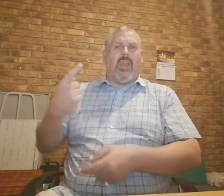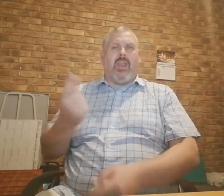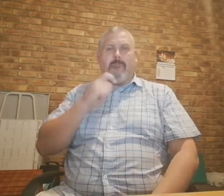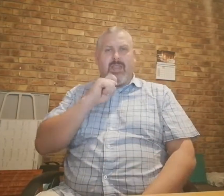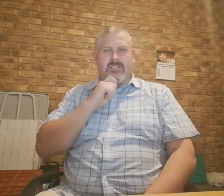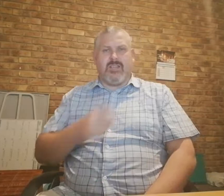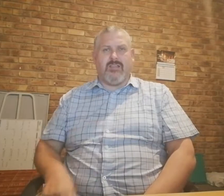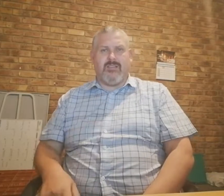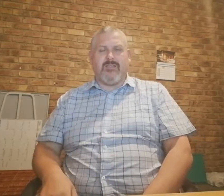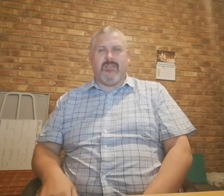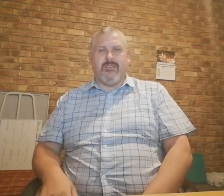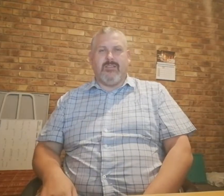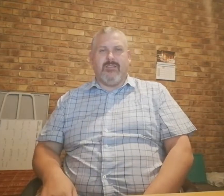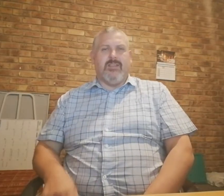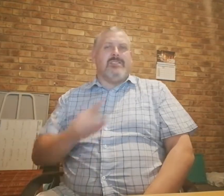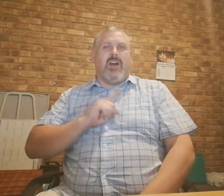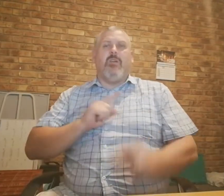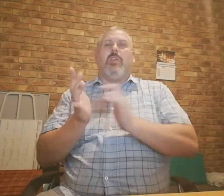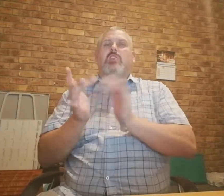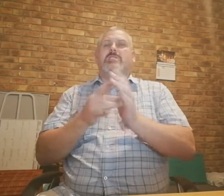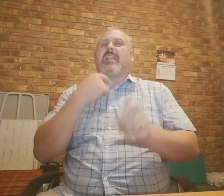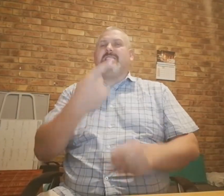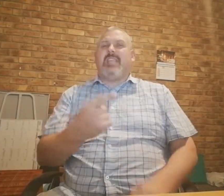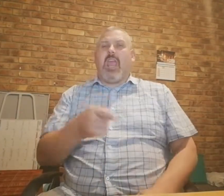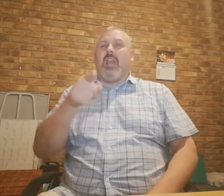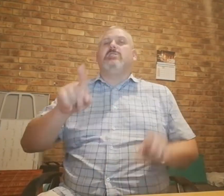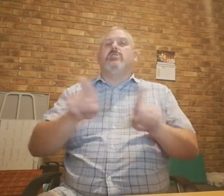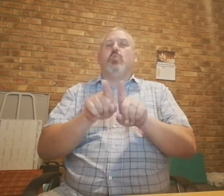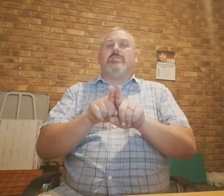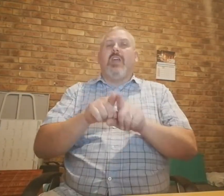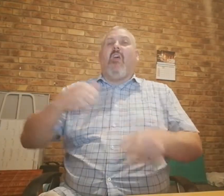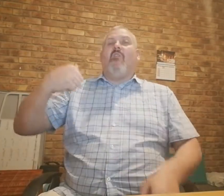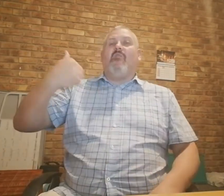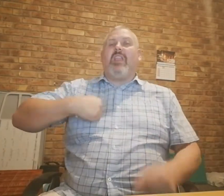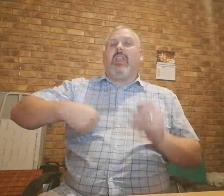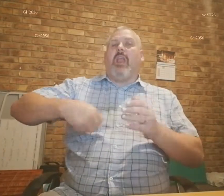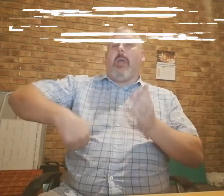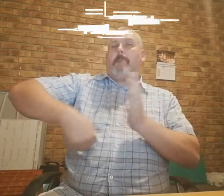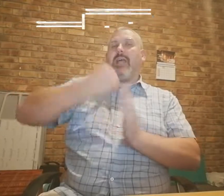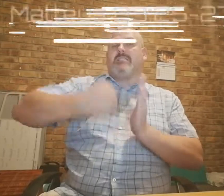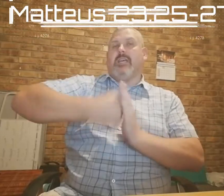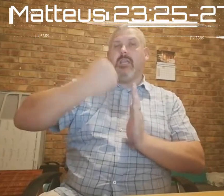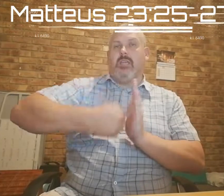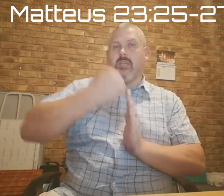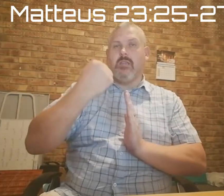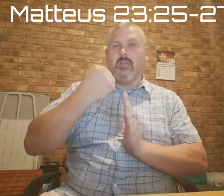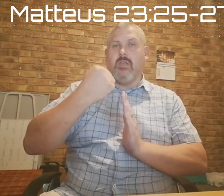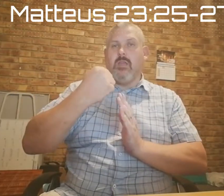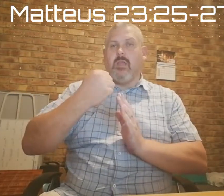ander mense. Dan, Jesus het gesê, hulle soos dit pleister